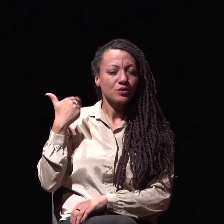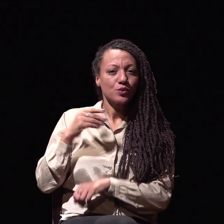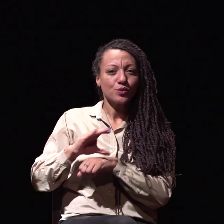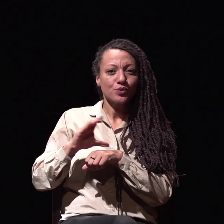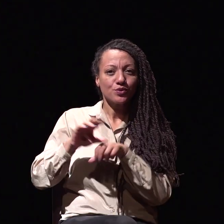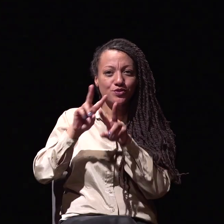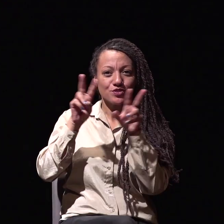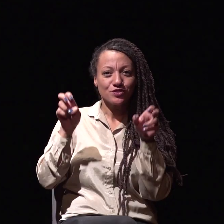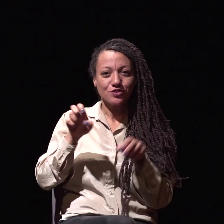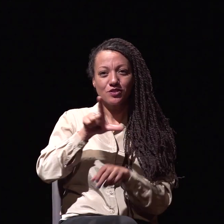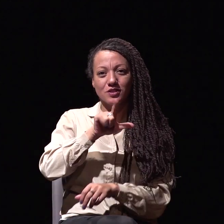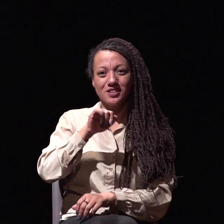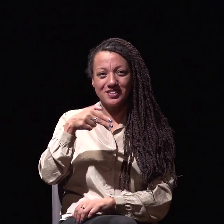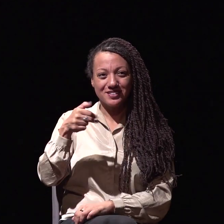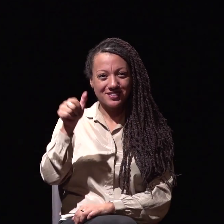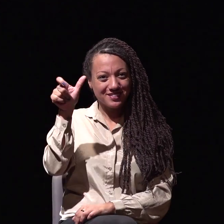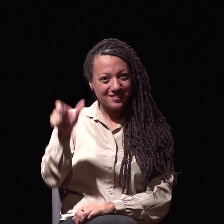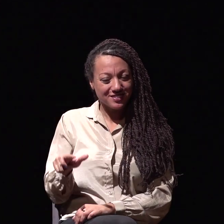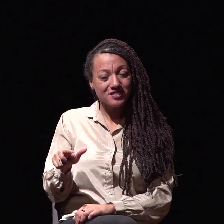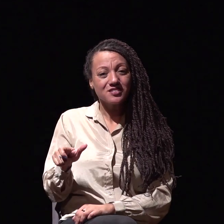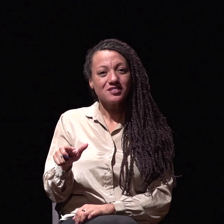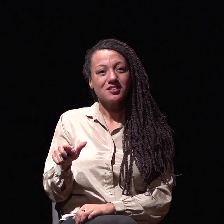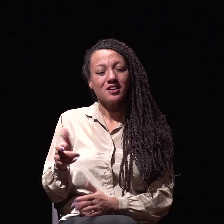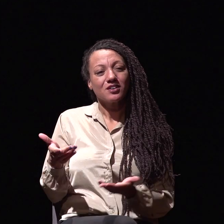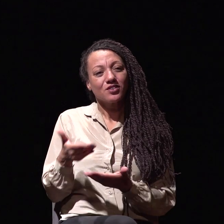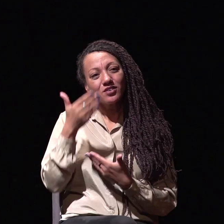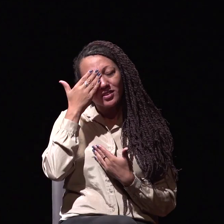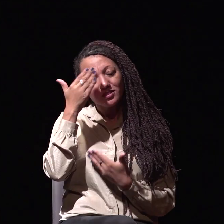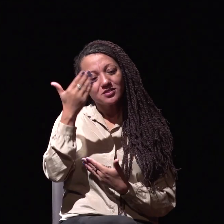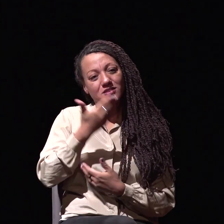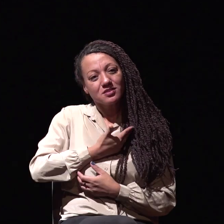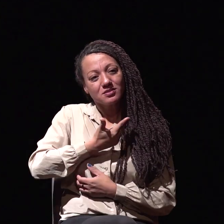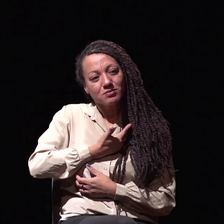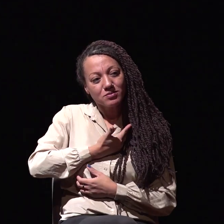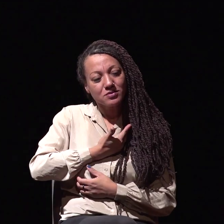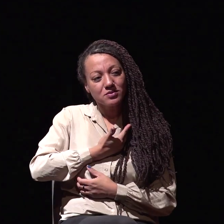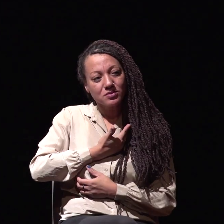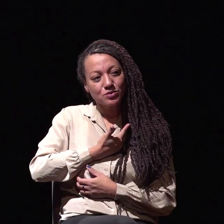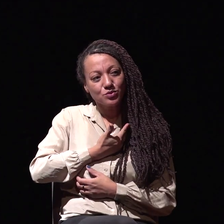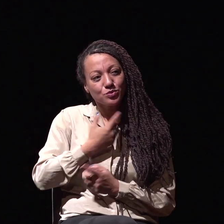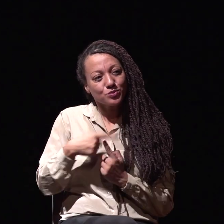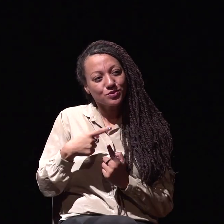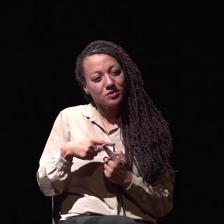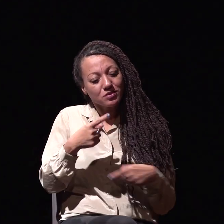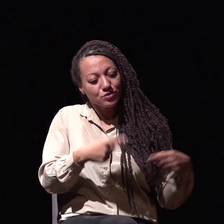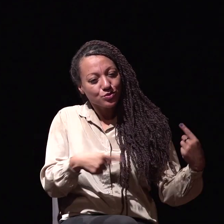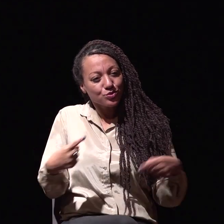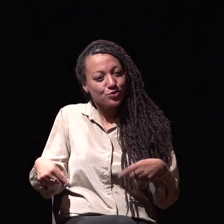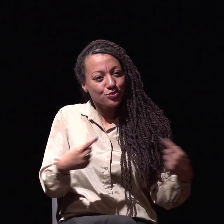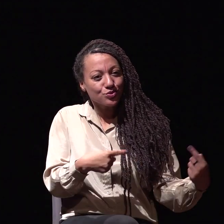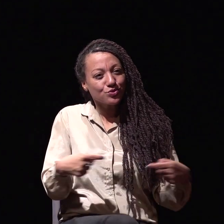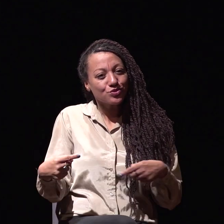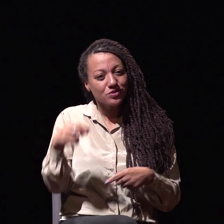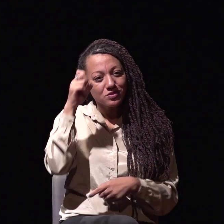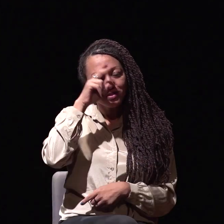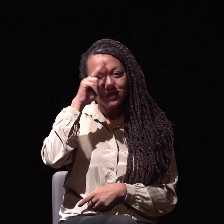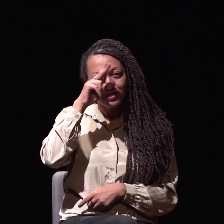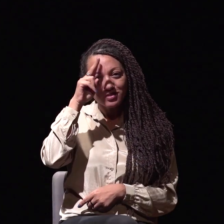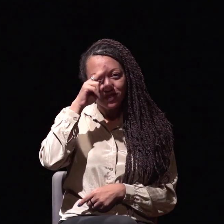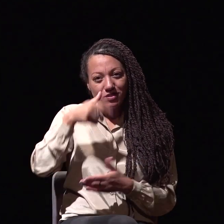sobre a história da Lina. E eu queria agradecer aos colegas por poder discutir com vocês um pouco da história